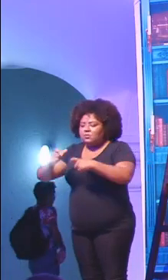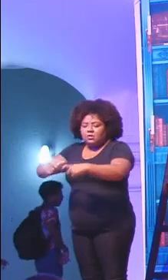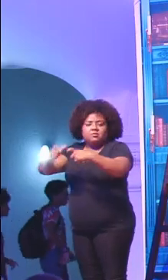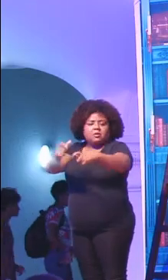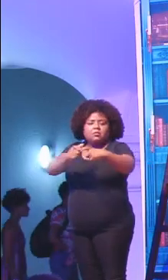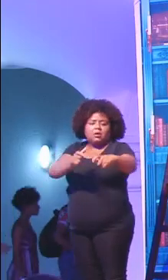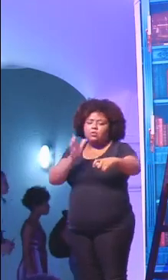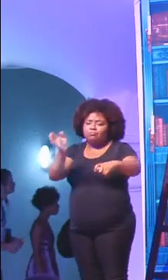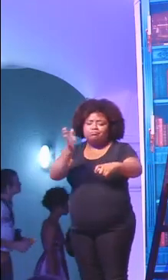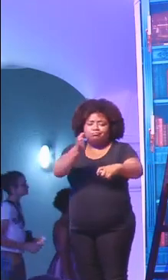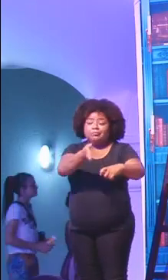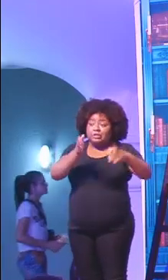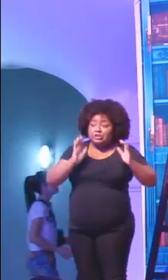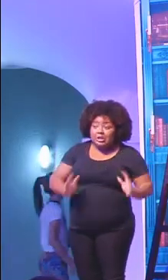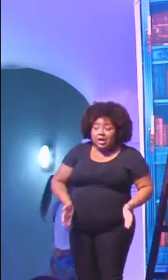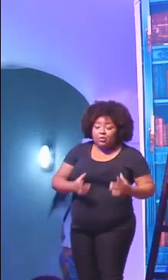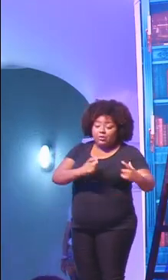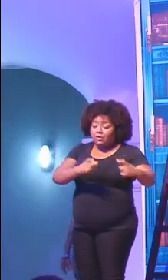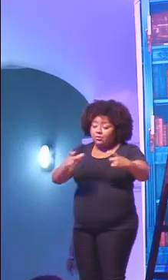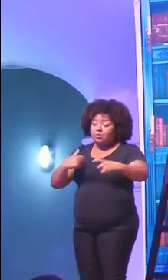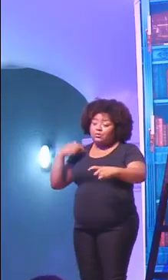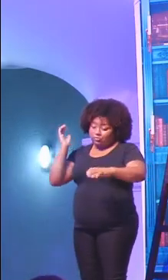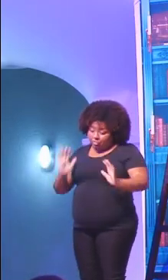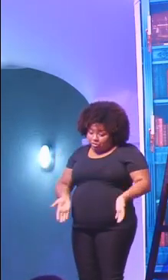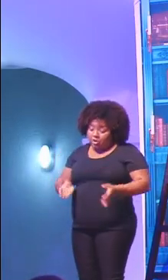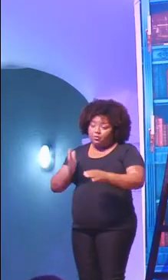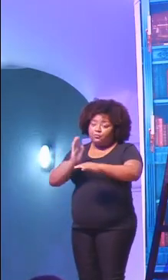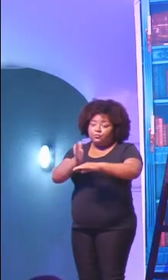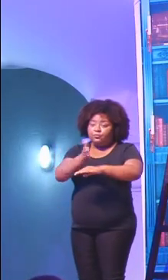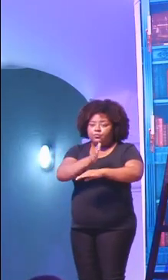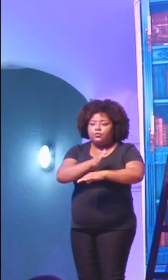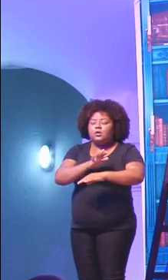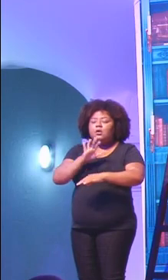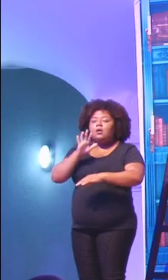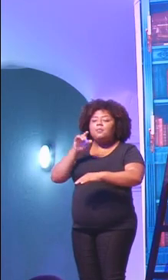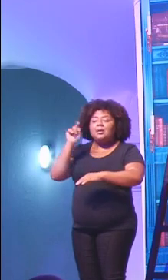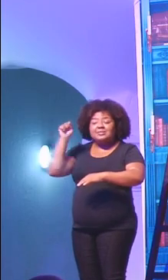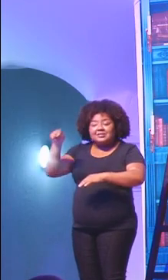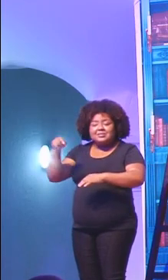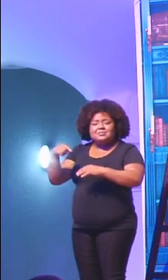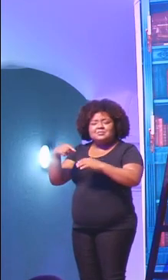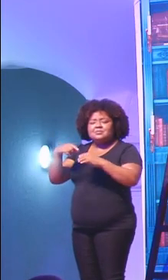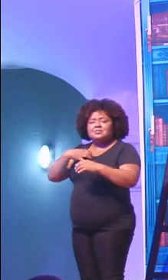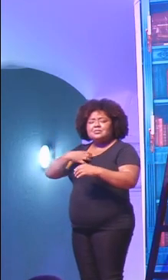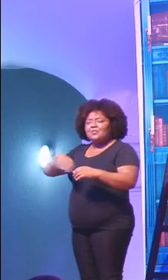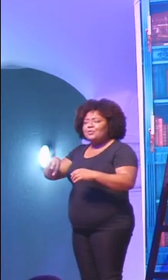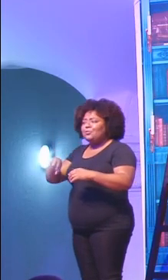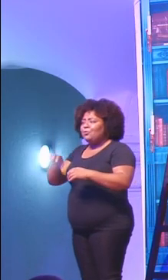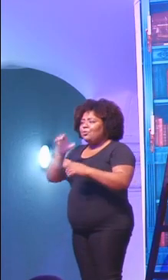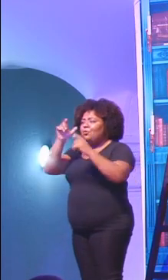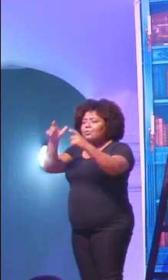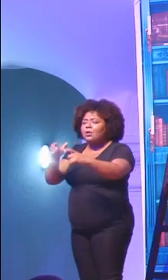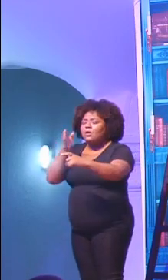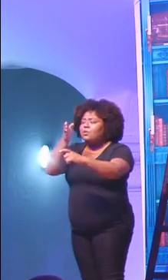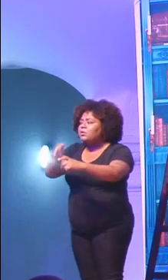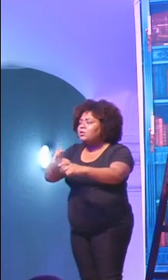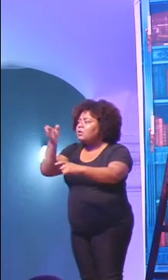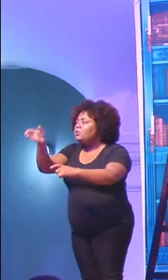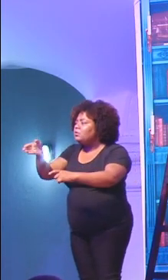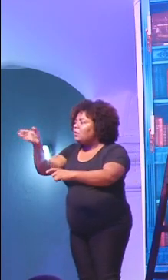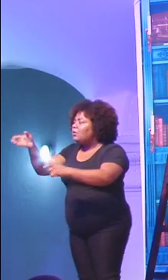em todos os lugares que eu fui, todos os lugares que a gente circulou por Salvador, tinha sempre um sorriso, sempre uma